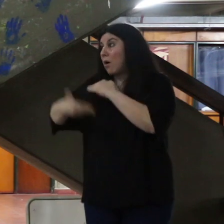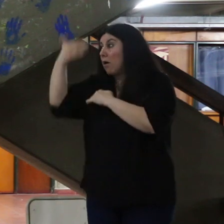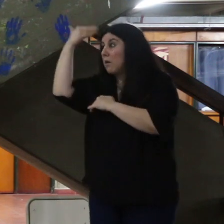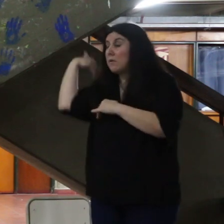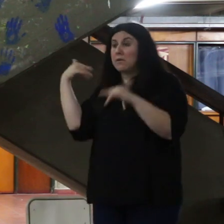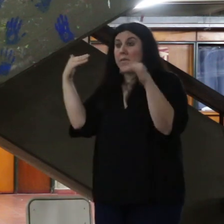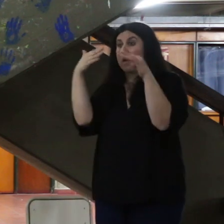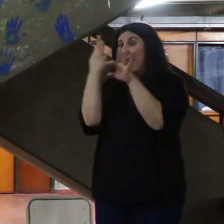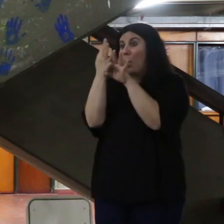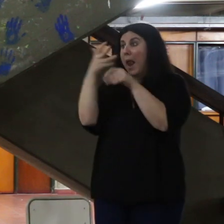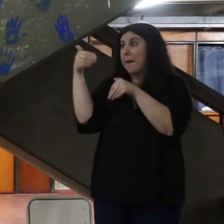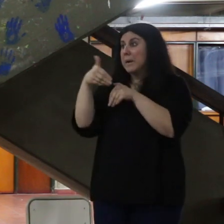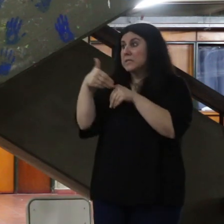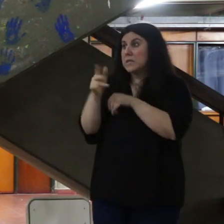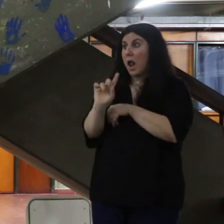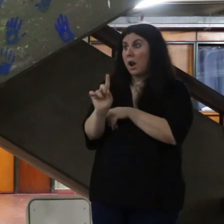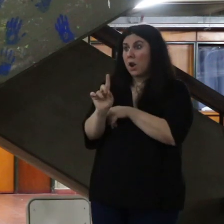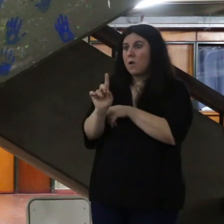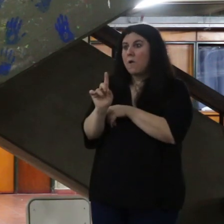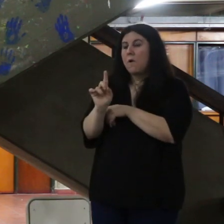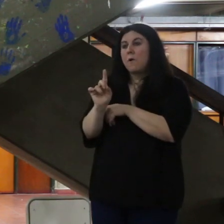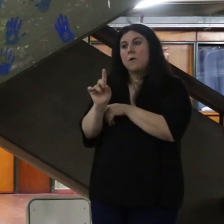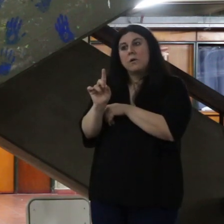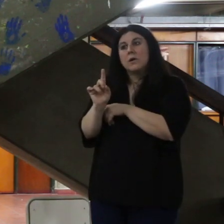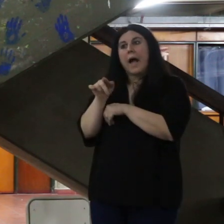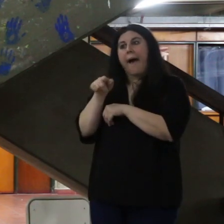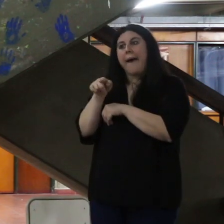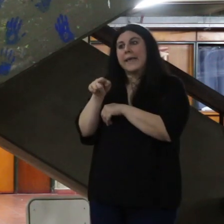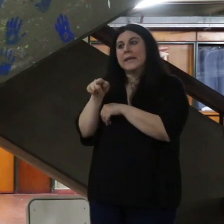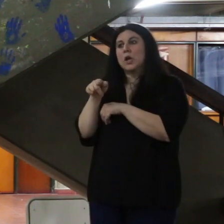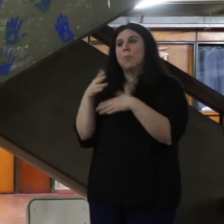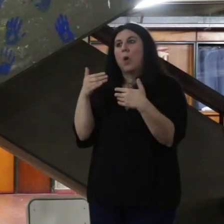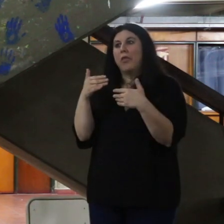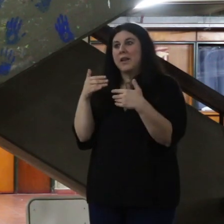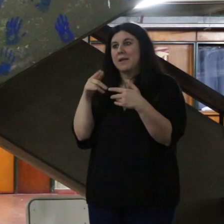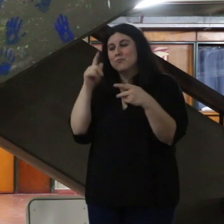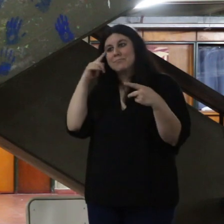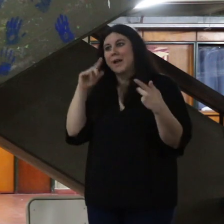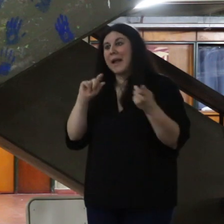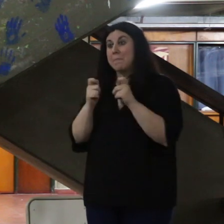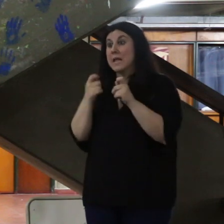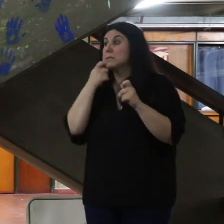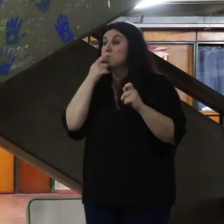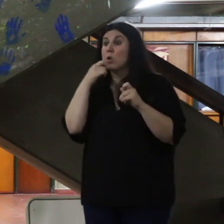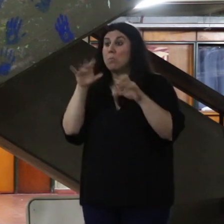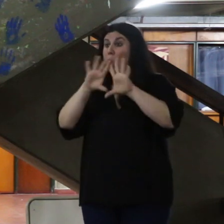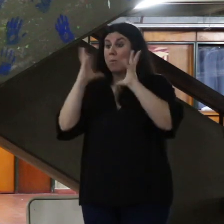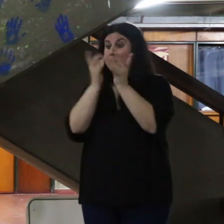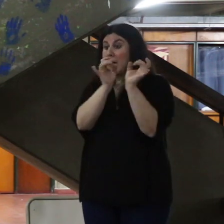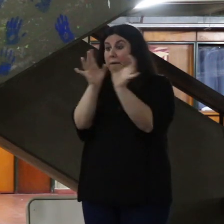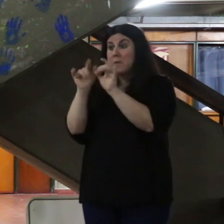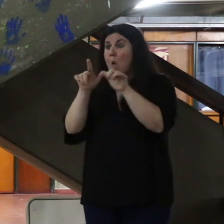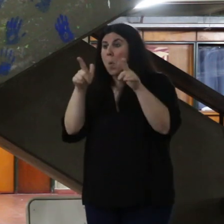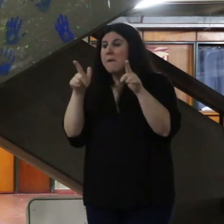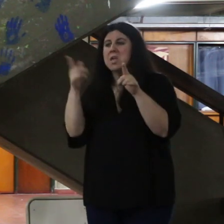hacer, que si no hubiese estado la pandemia, difícilmente nos hubiésemos animado a hacer.